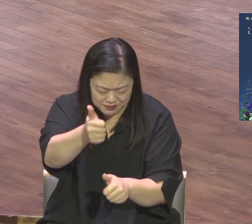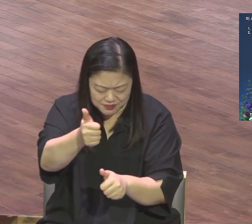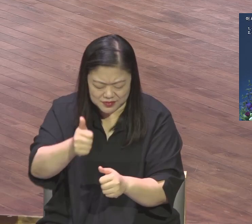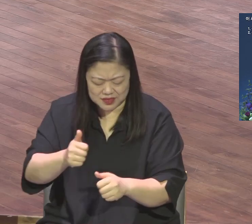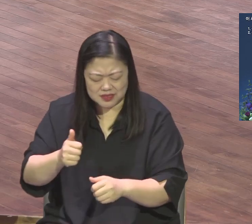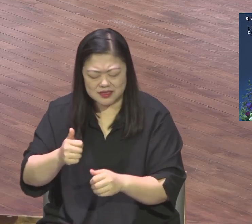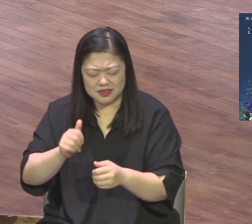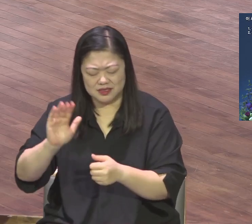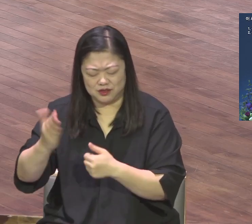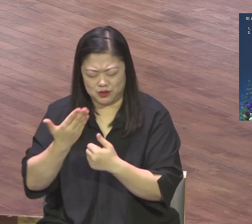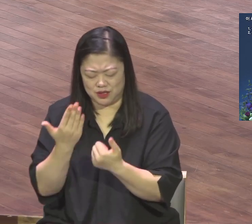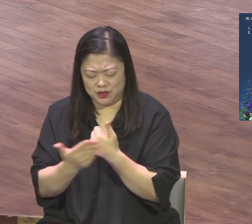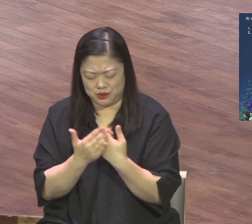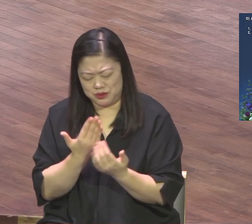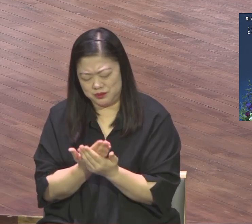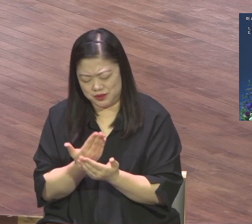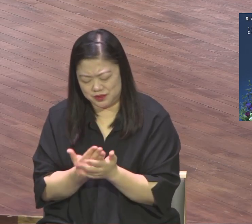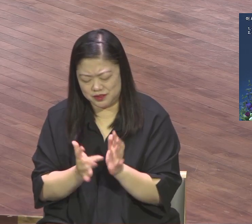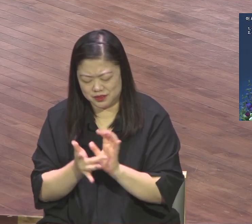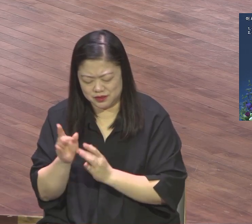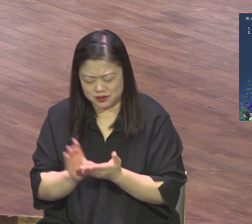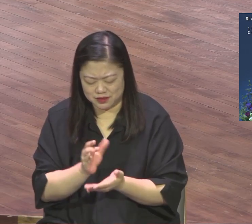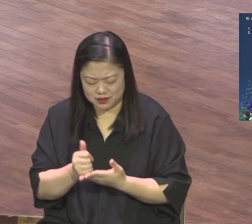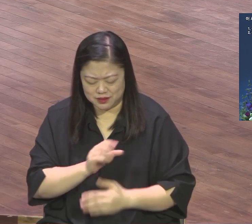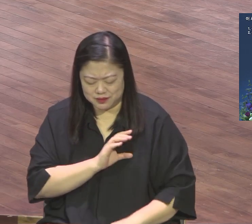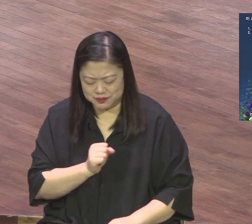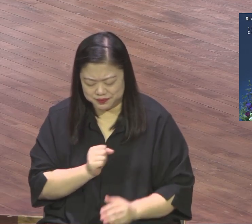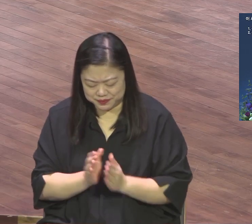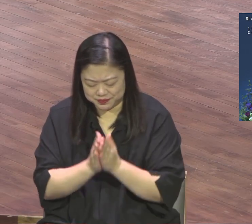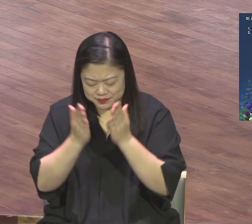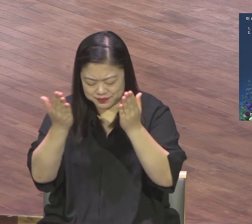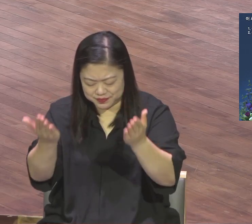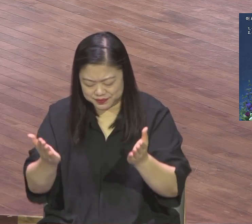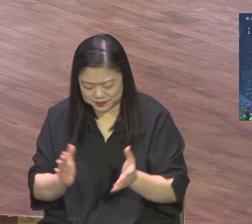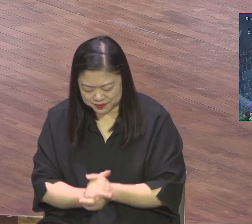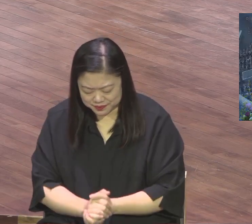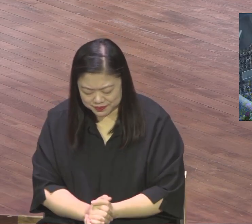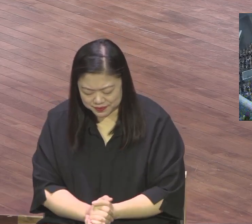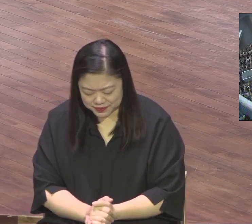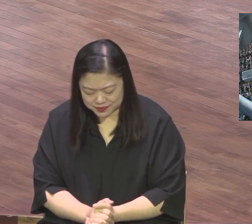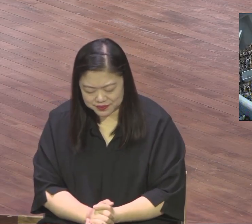성도들 다 되게 하여 주옵소서. 예수의 이름 받들어 기도합니다. 아멘.